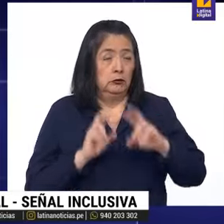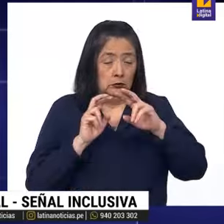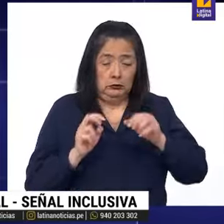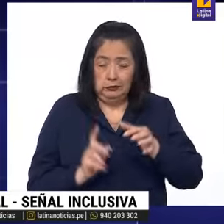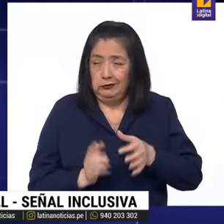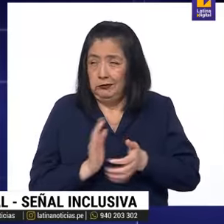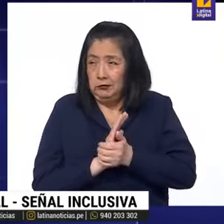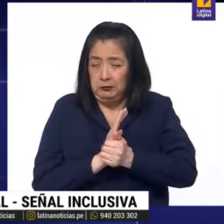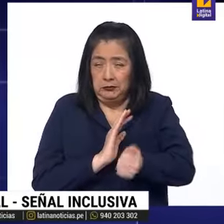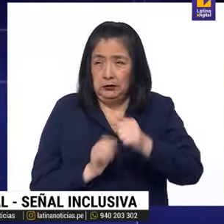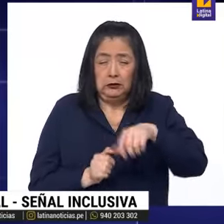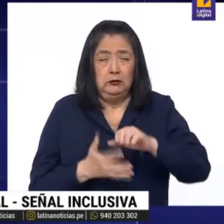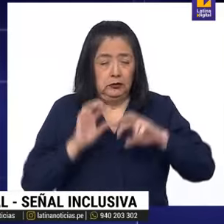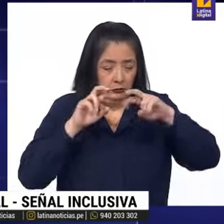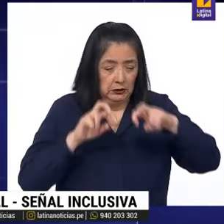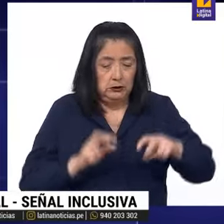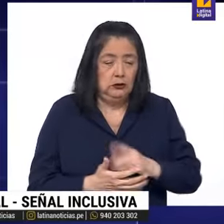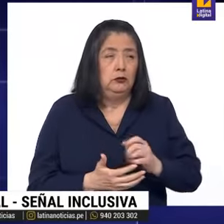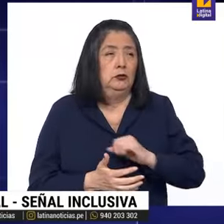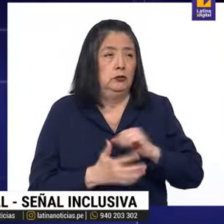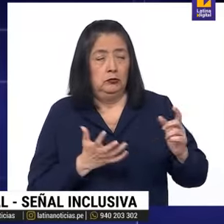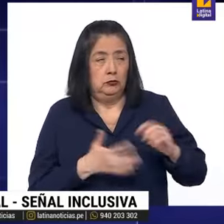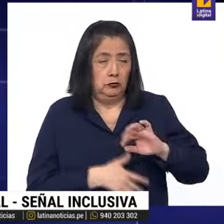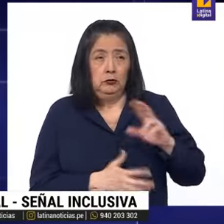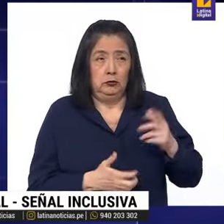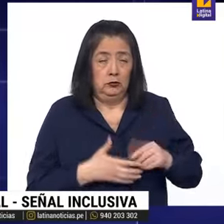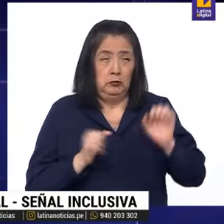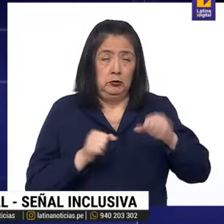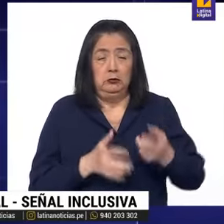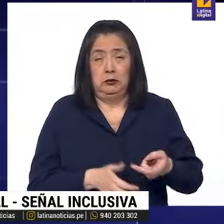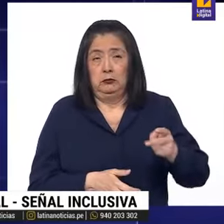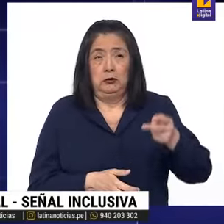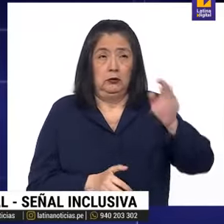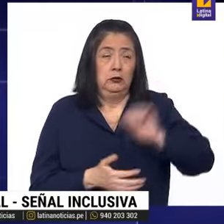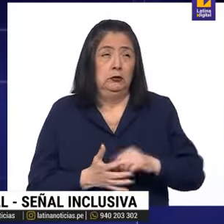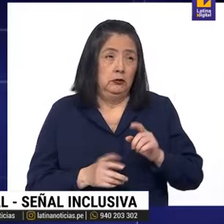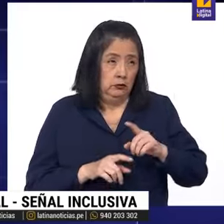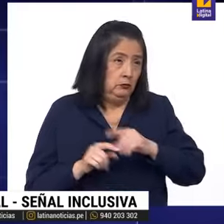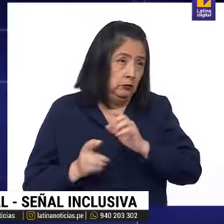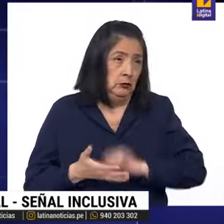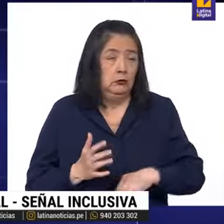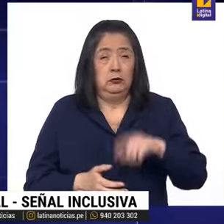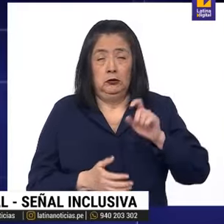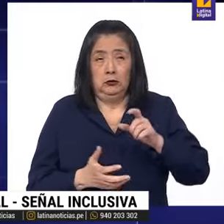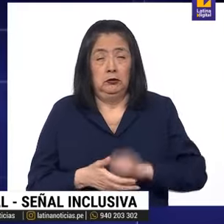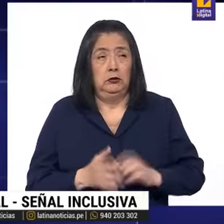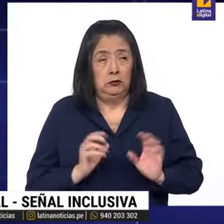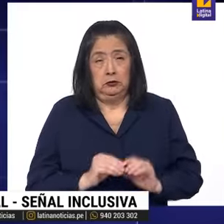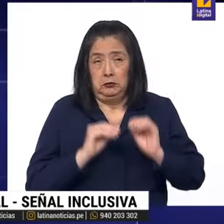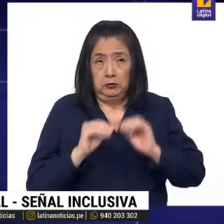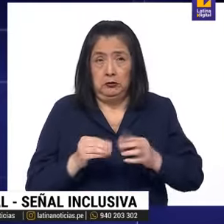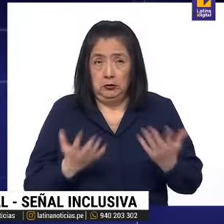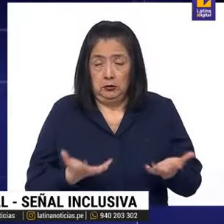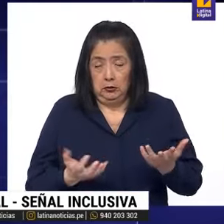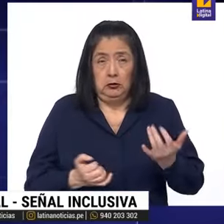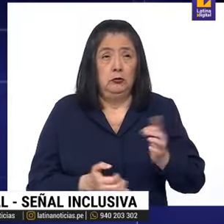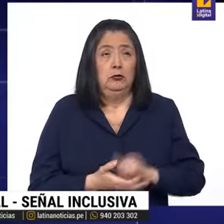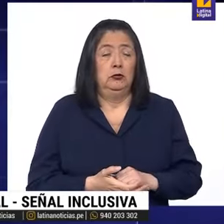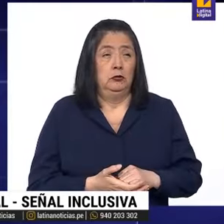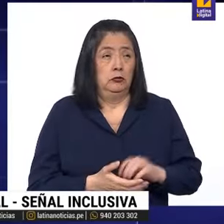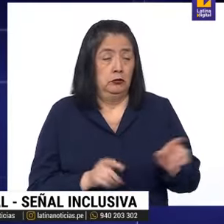pesquisas especializados en investigación criminal y van a ir aumentando de acuerdo a la necesidad del servicio. Se está implementando recién el día de